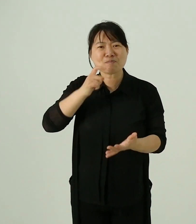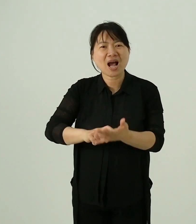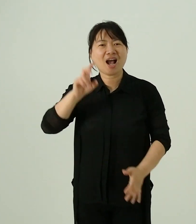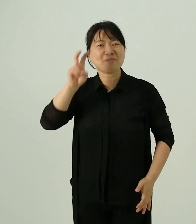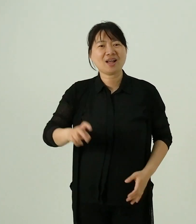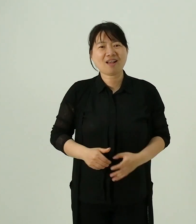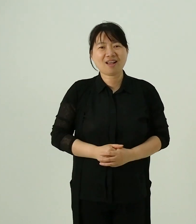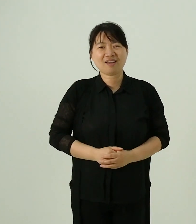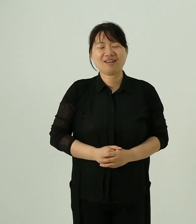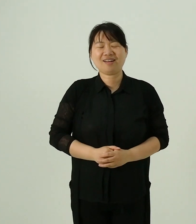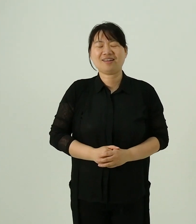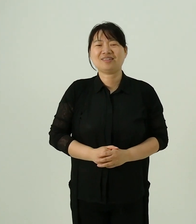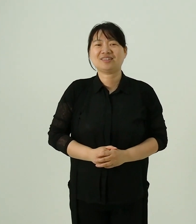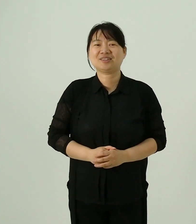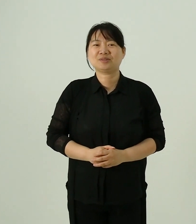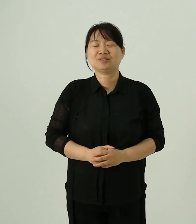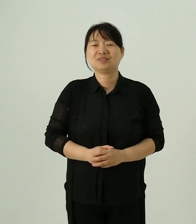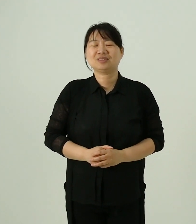여러분,